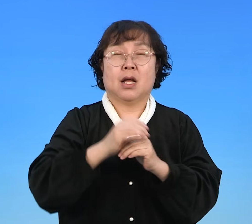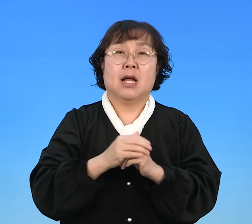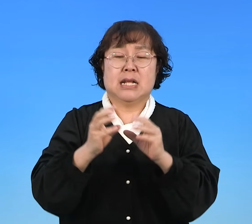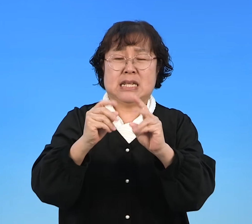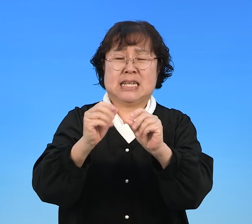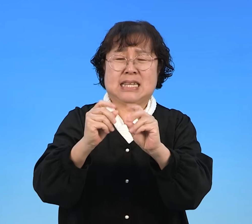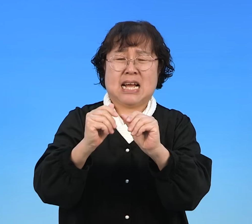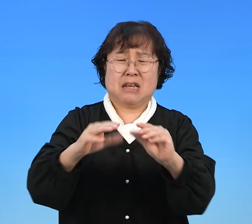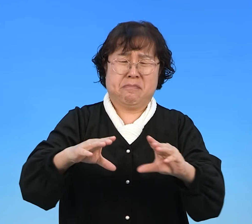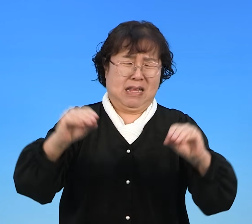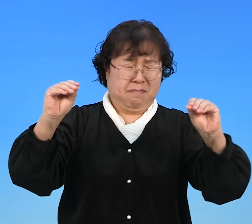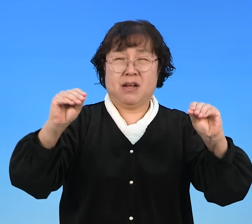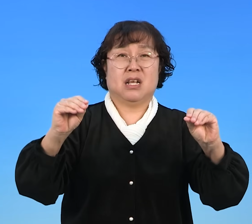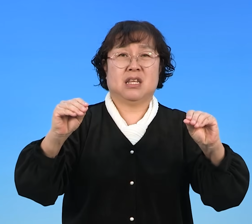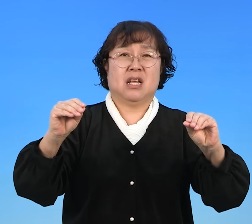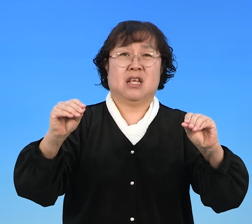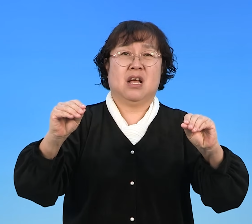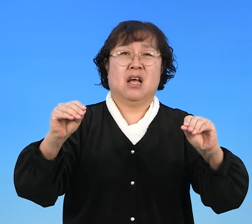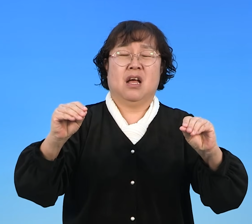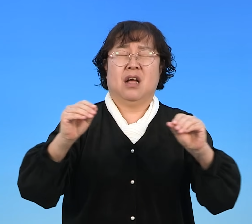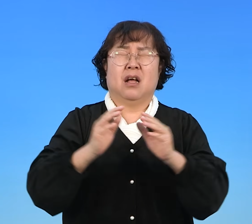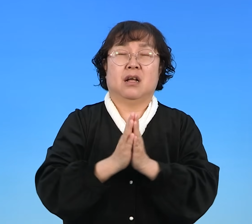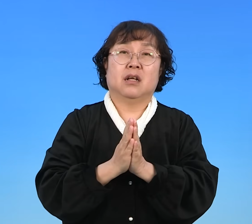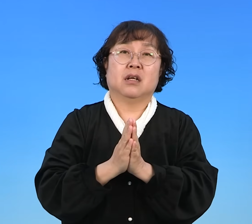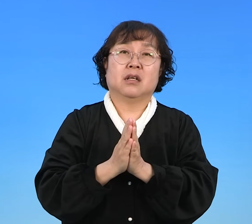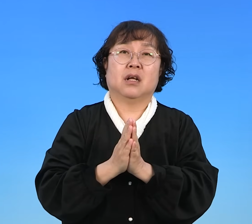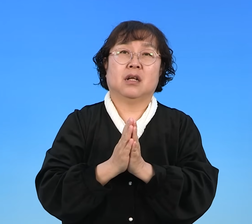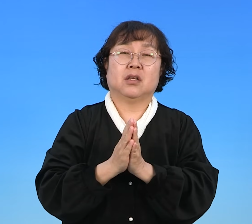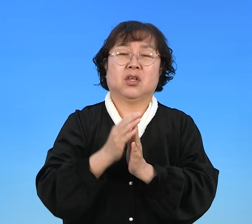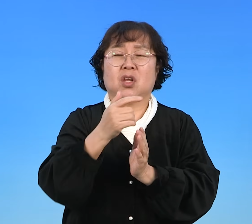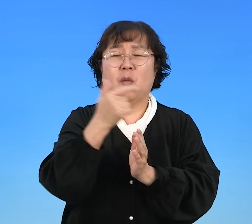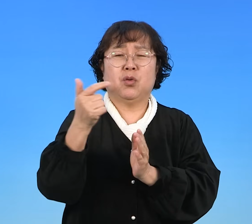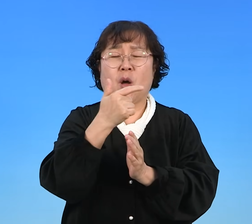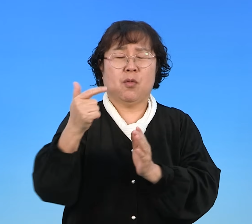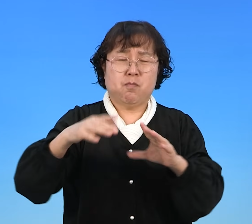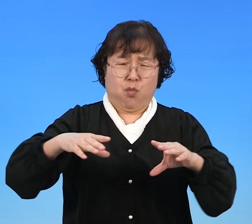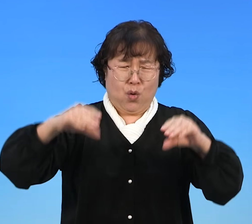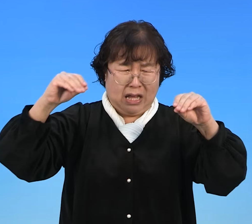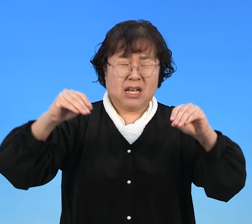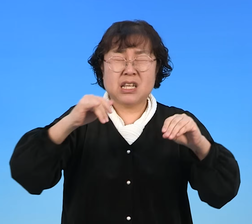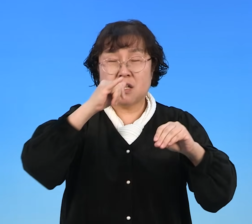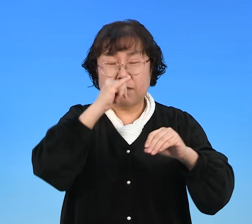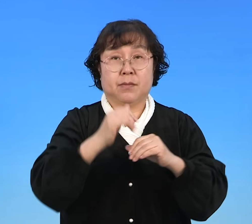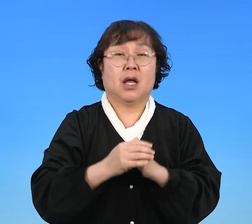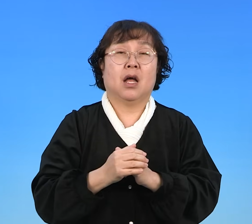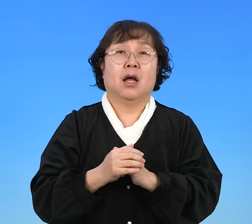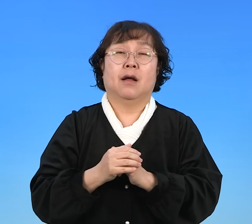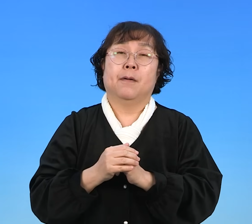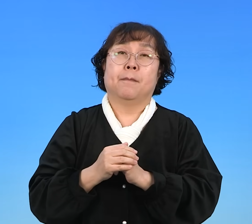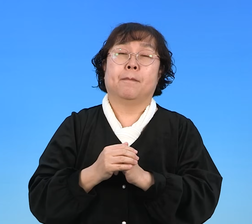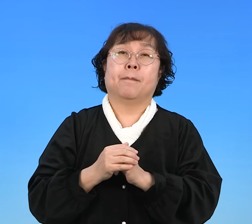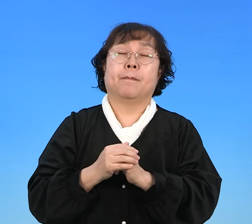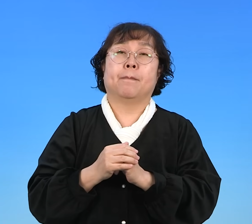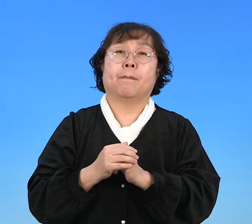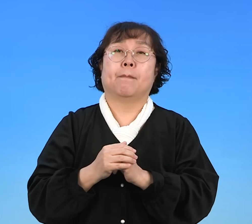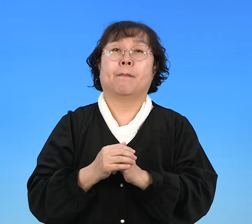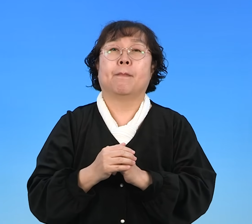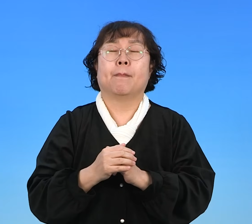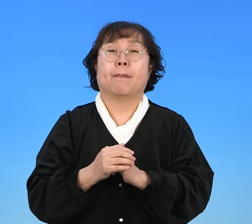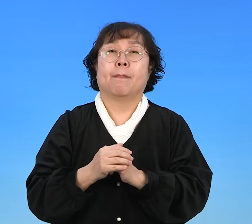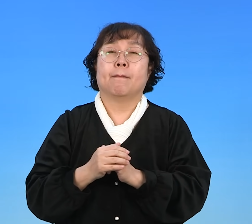가뭄입니다. 이 말로 다 할 수 없이 드라이해진 상태거든요.